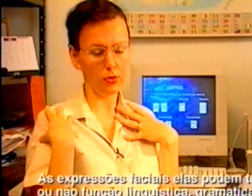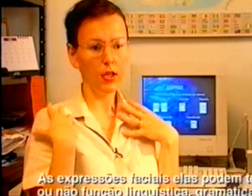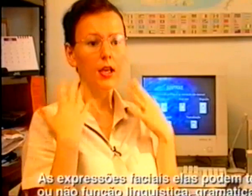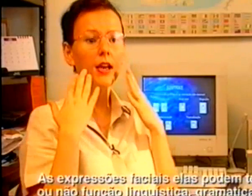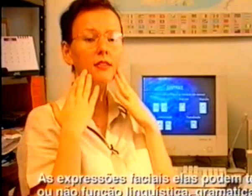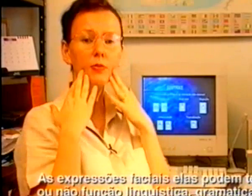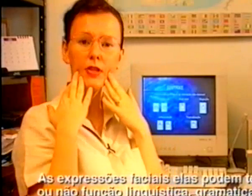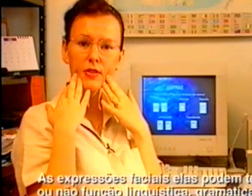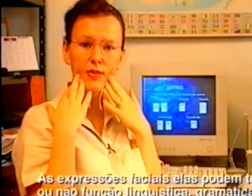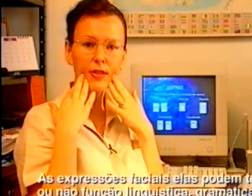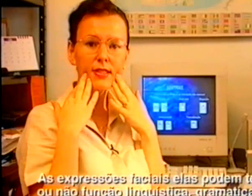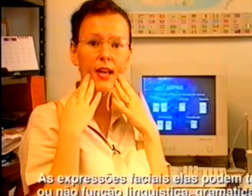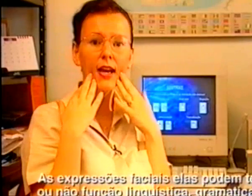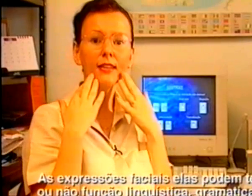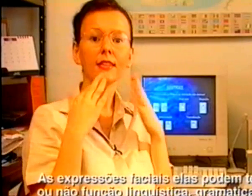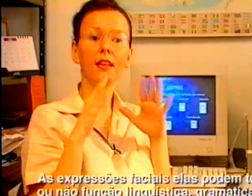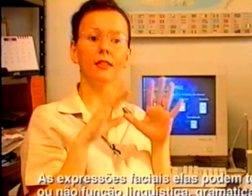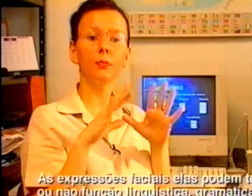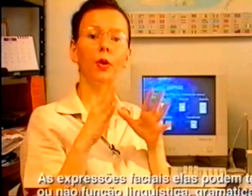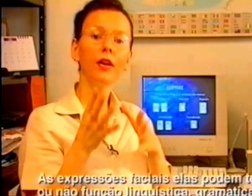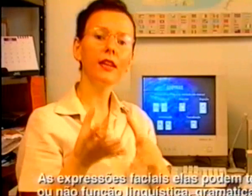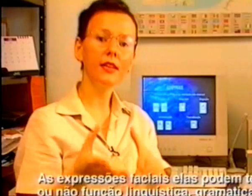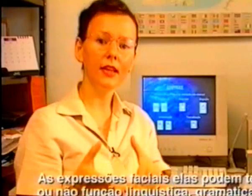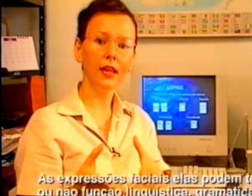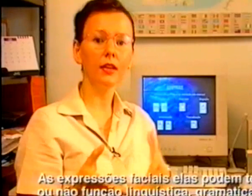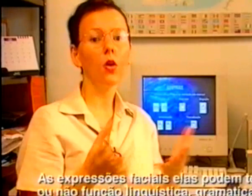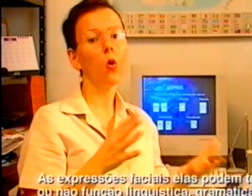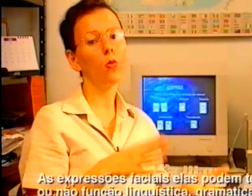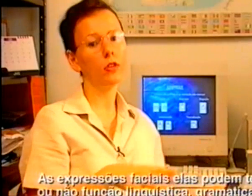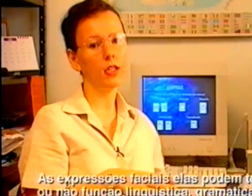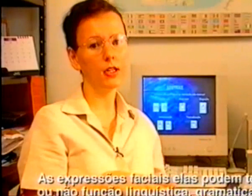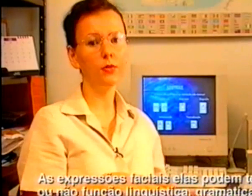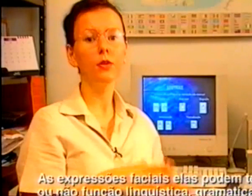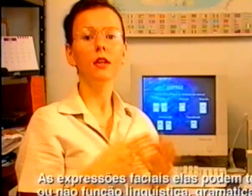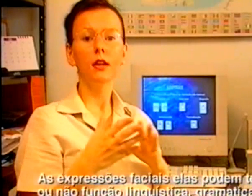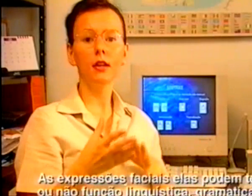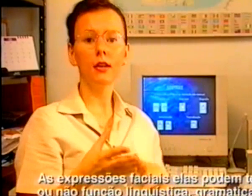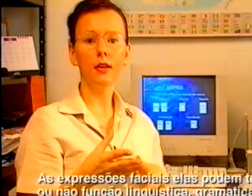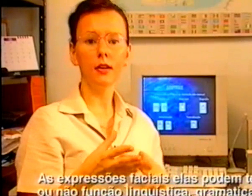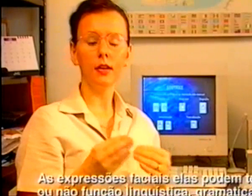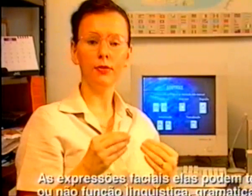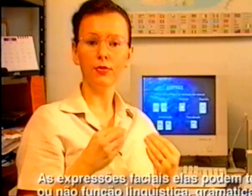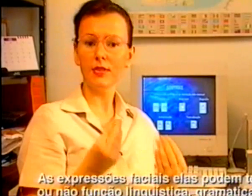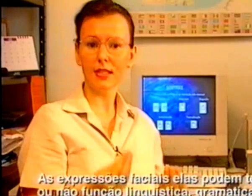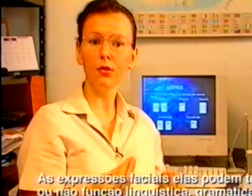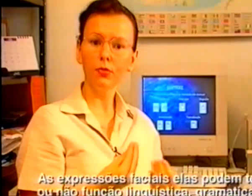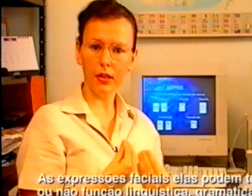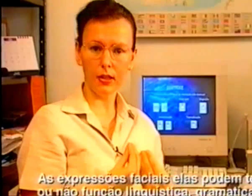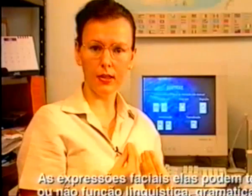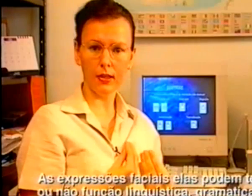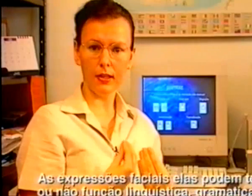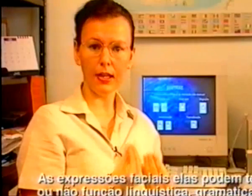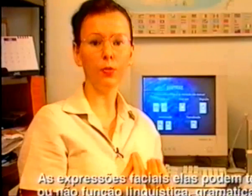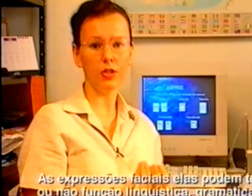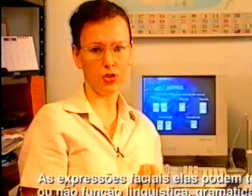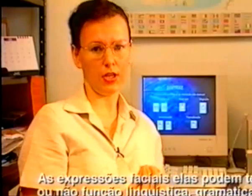incluído. As expressões faciais, elas podem ter ou não função